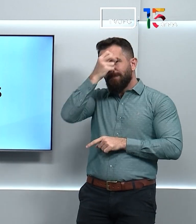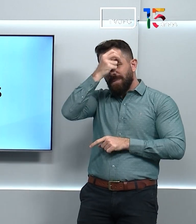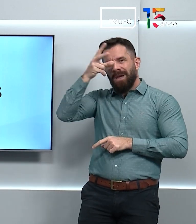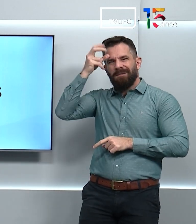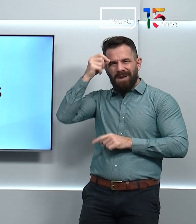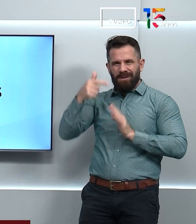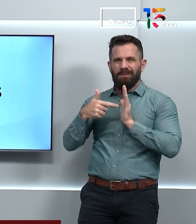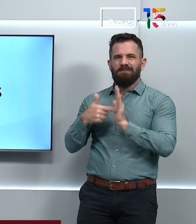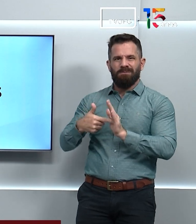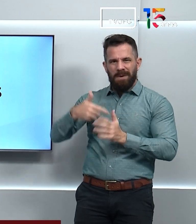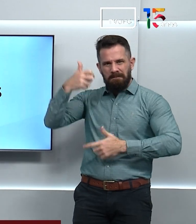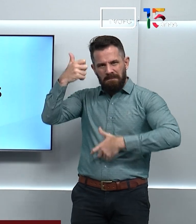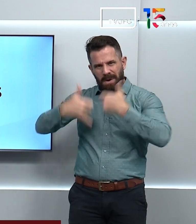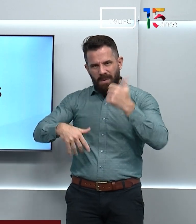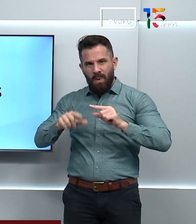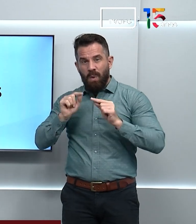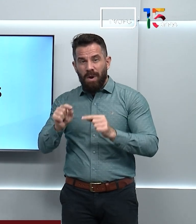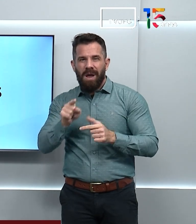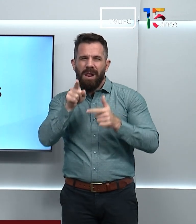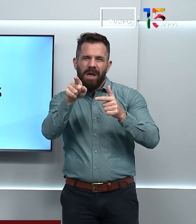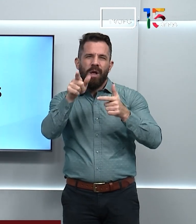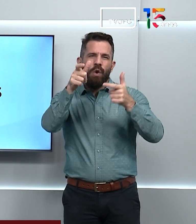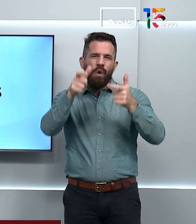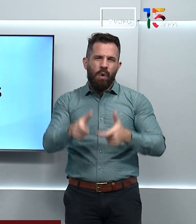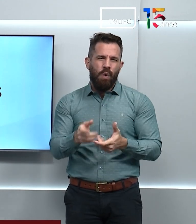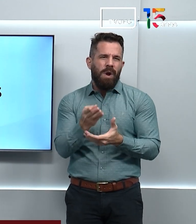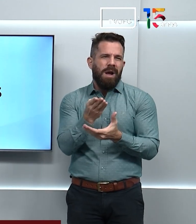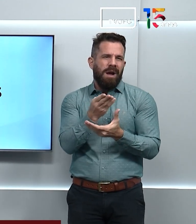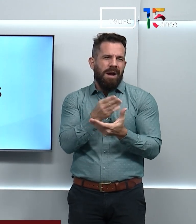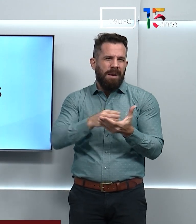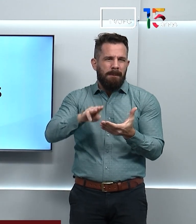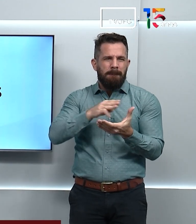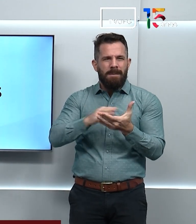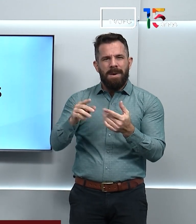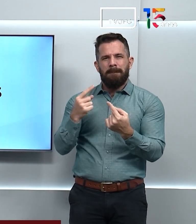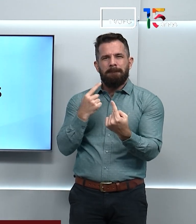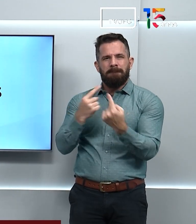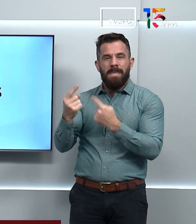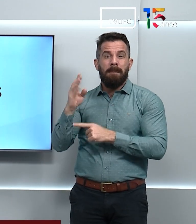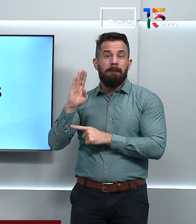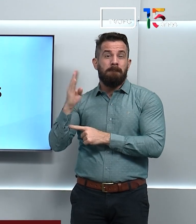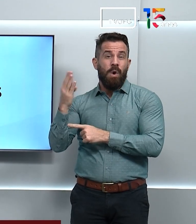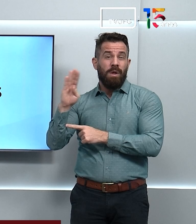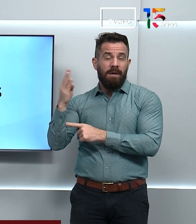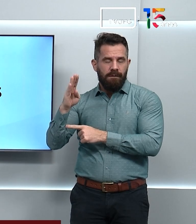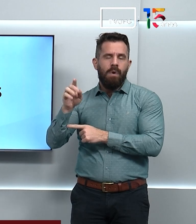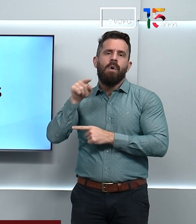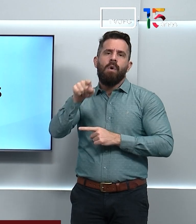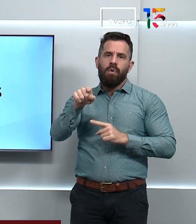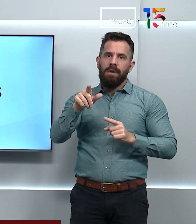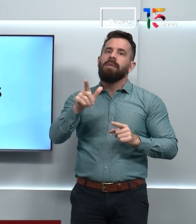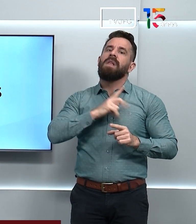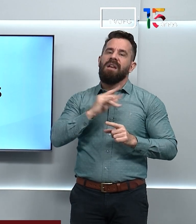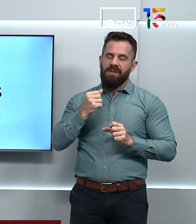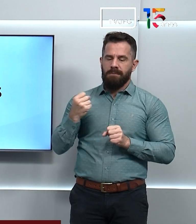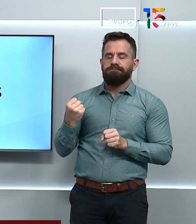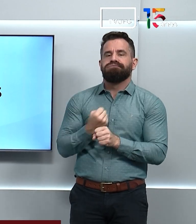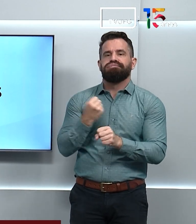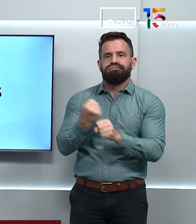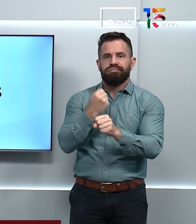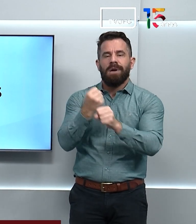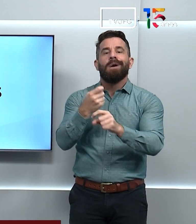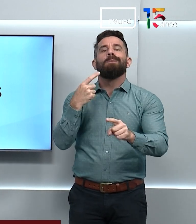relacionado às chuvas é que a Marginal Botafogo, que corta a cidade de norte a sul, deve passar por obras de recuperação